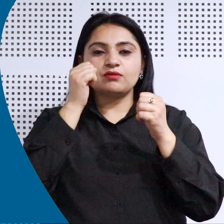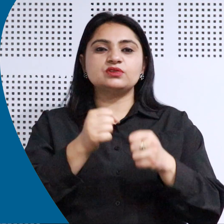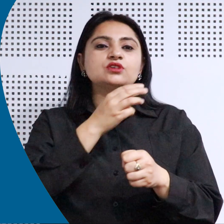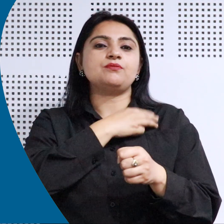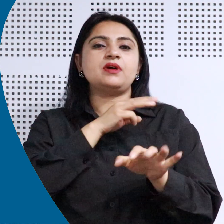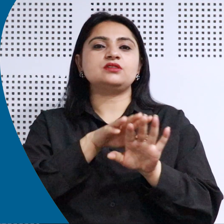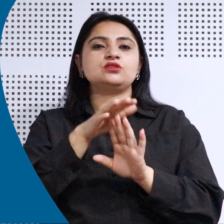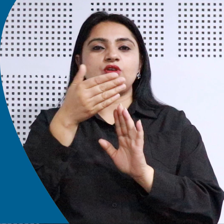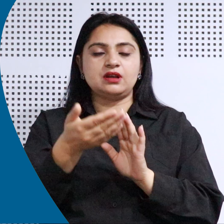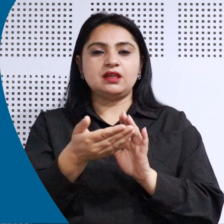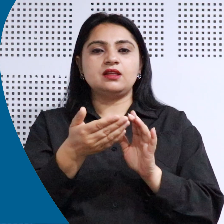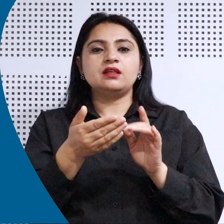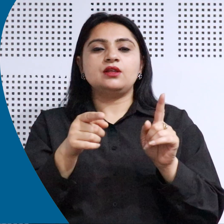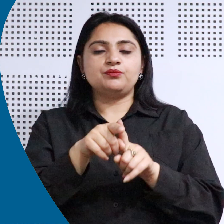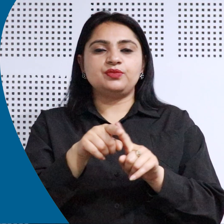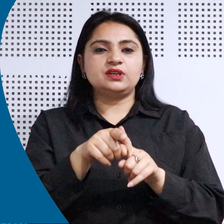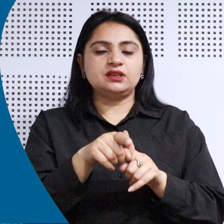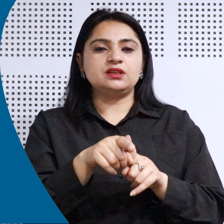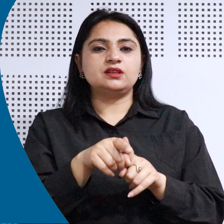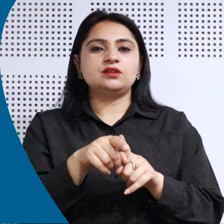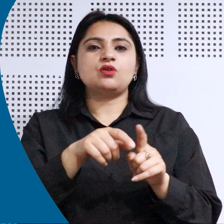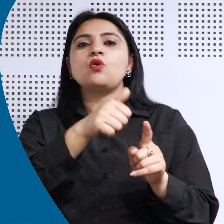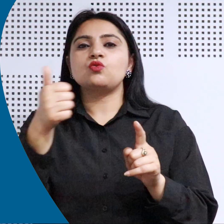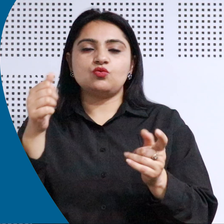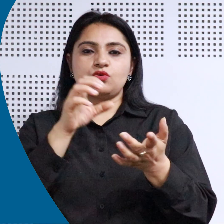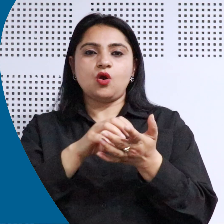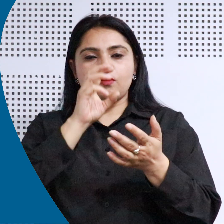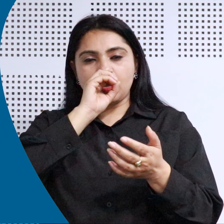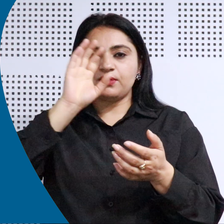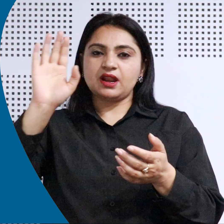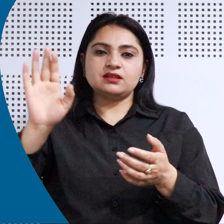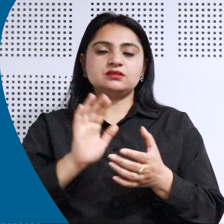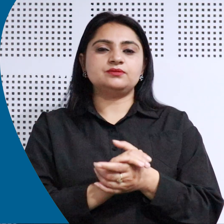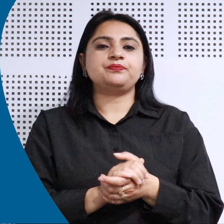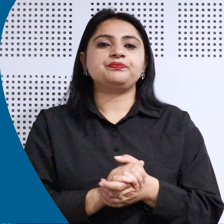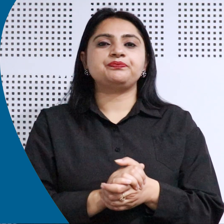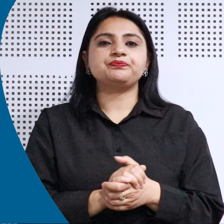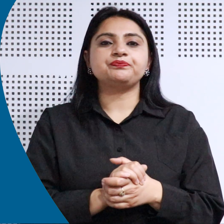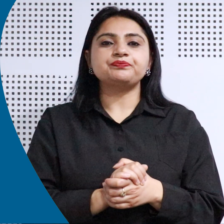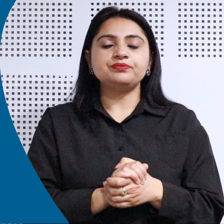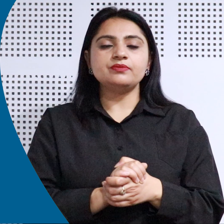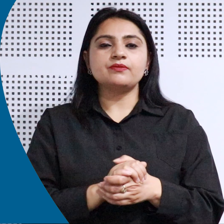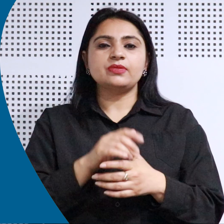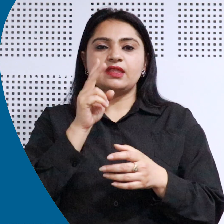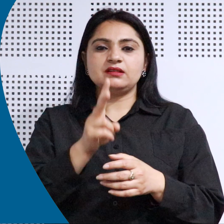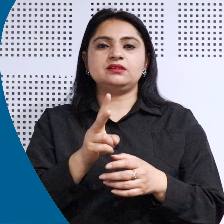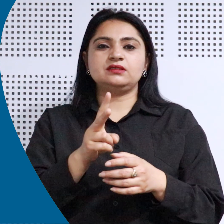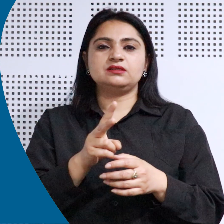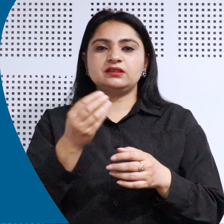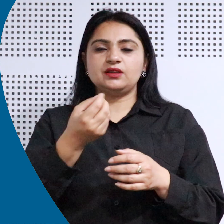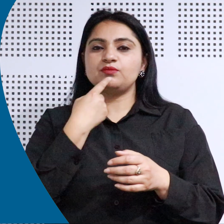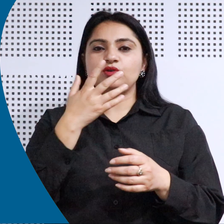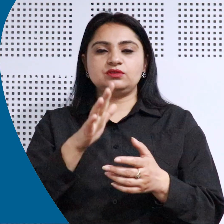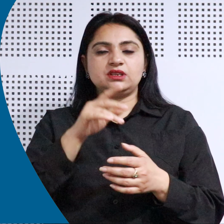पनि त्यो बोलबाला टोडिएको छ। त्यसो भन्दा विभिन्न अफवाह, विभिन्न चाहिँ षड्यन्त्र, विभिन्न किसिमका टिका टिप्पणी गरिराखेका छन्। त्यसर्थ मलाई त्यसमा केही भन्नु